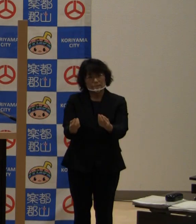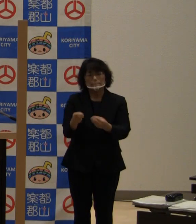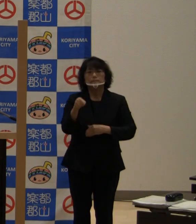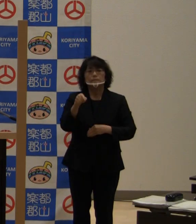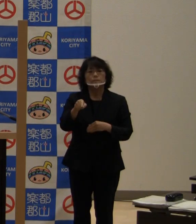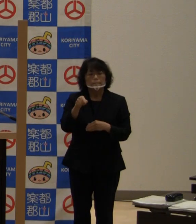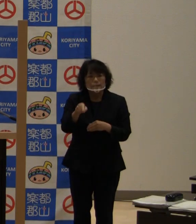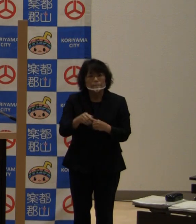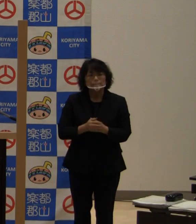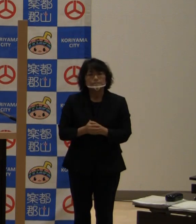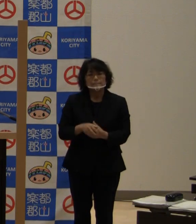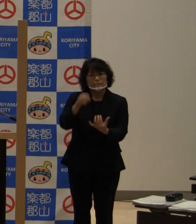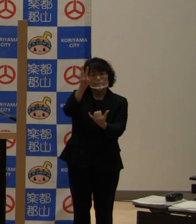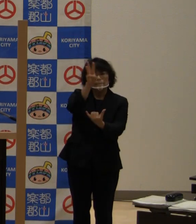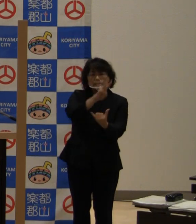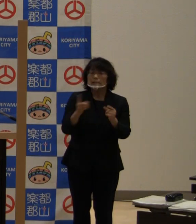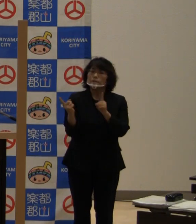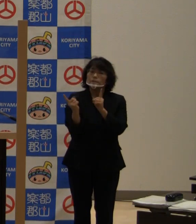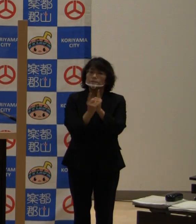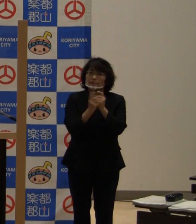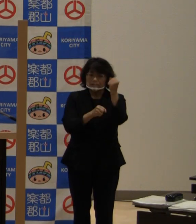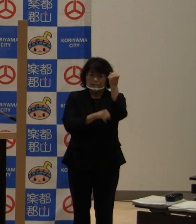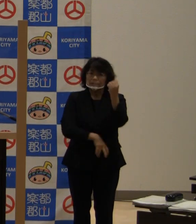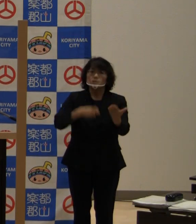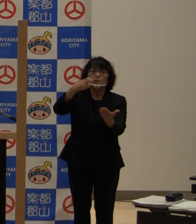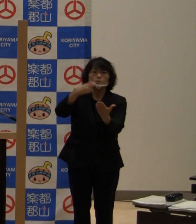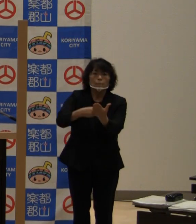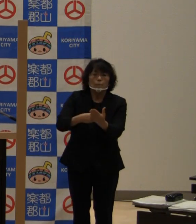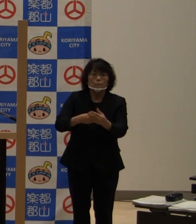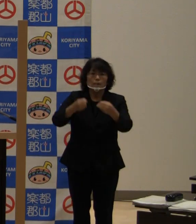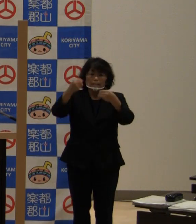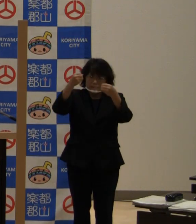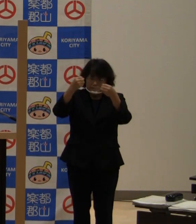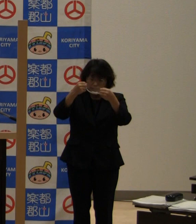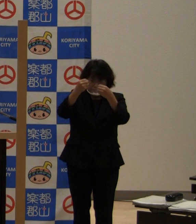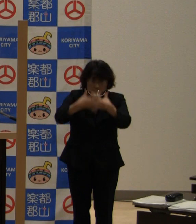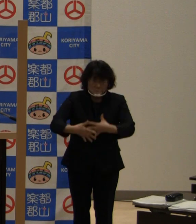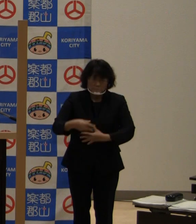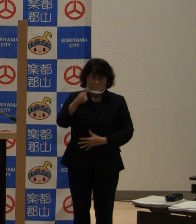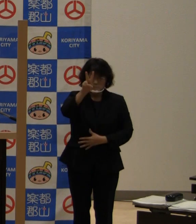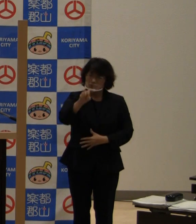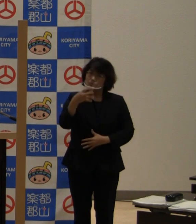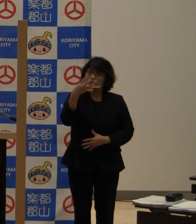して、災害対策基本法第42条の規定によりまして、